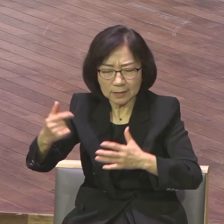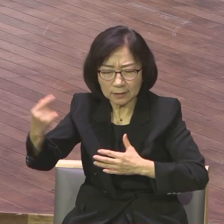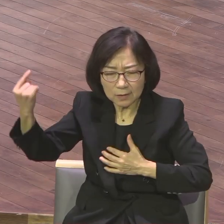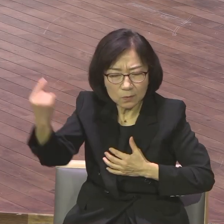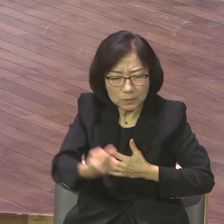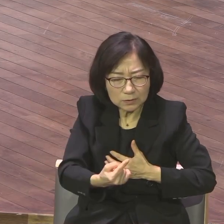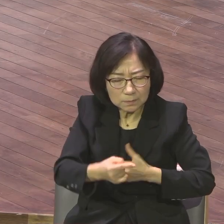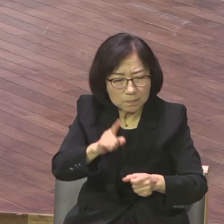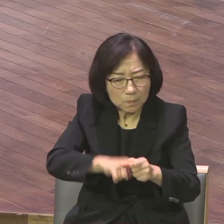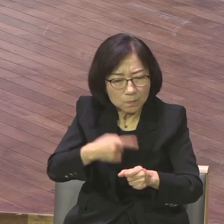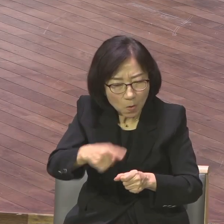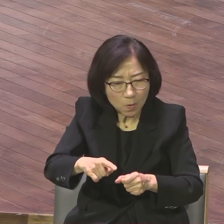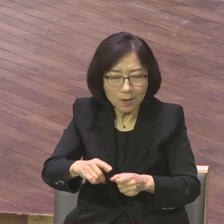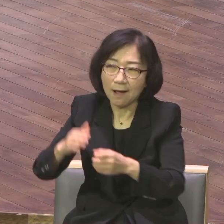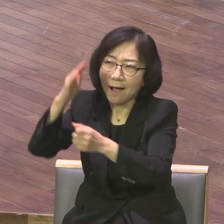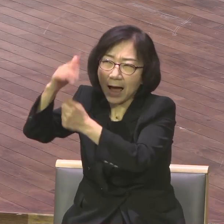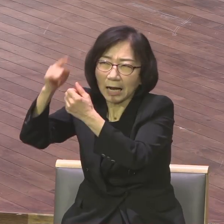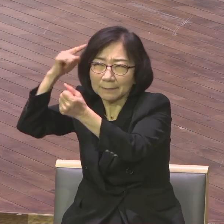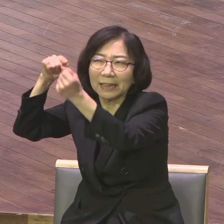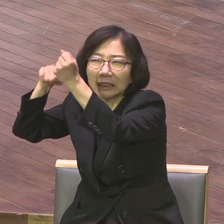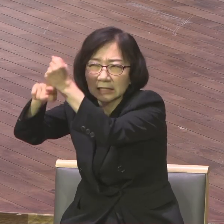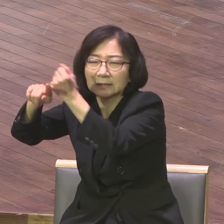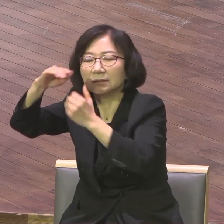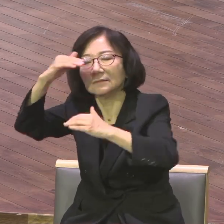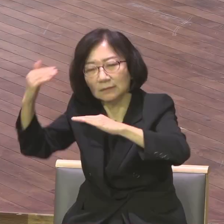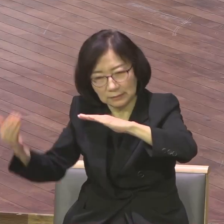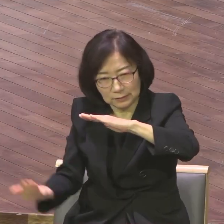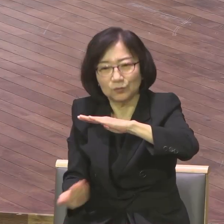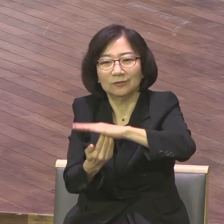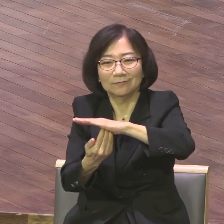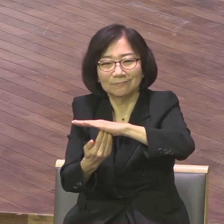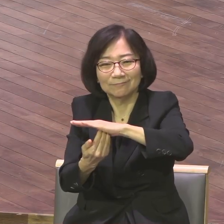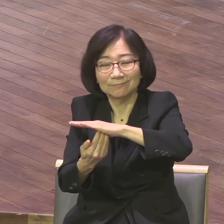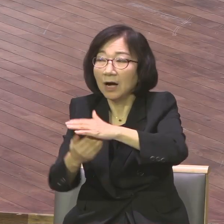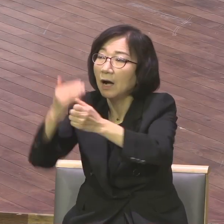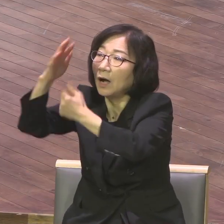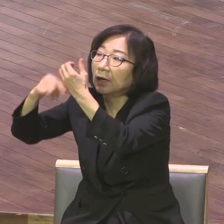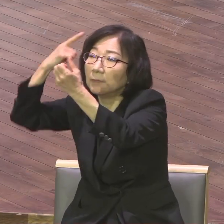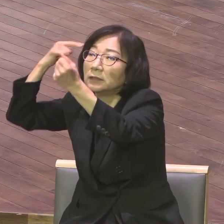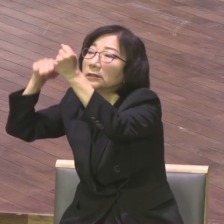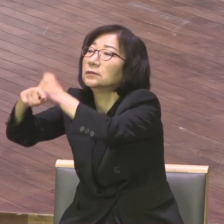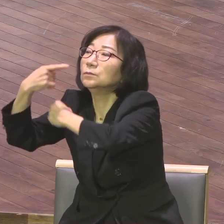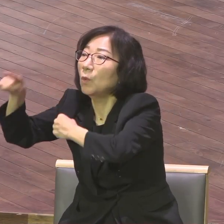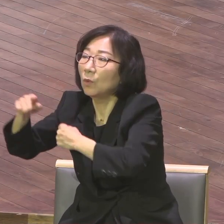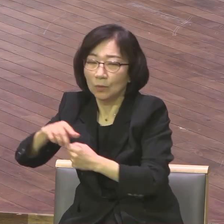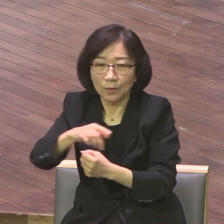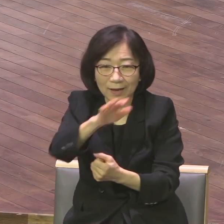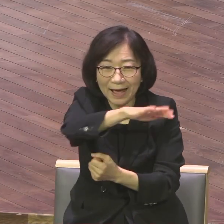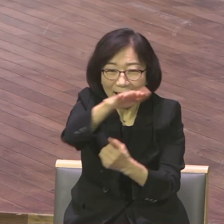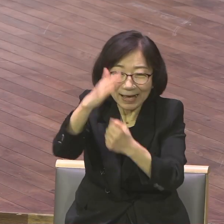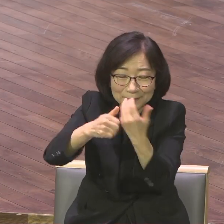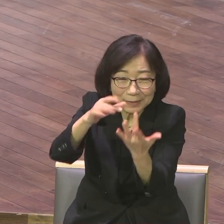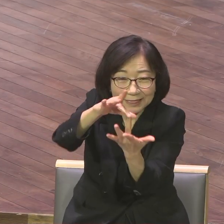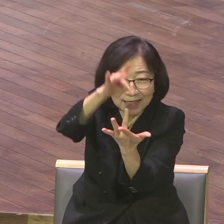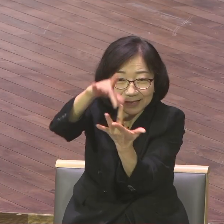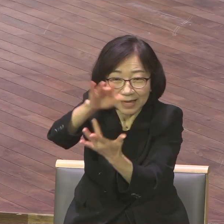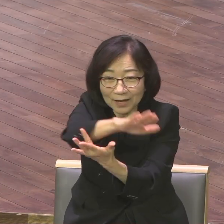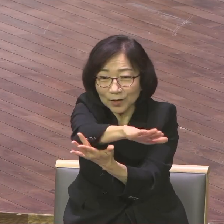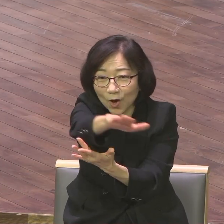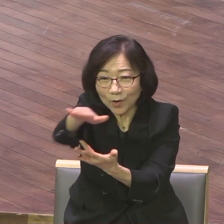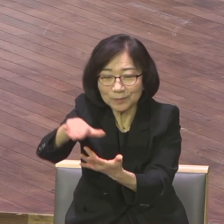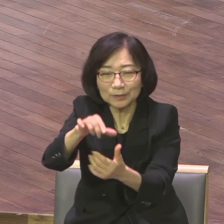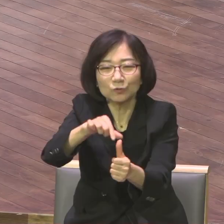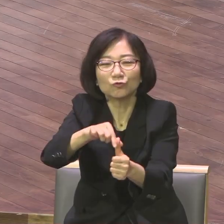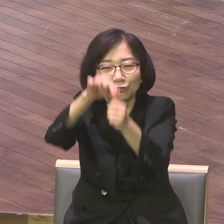뜻을 행하려 하심이라. 그것이 바로 뭐요? 택한 백성의 구원이 있다는 것입니다. 하나님의